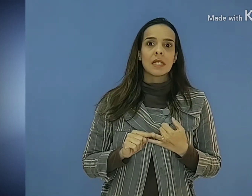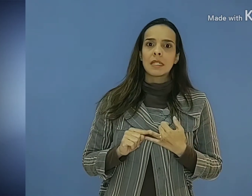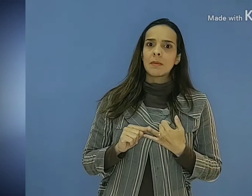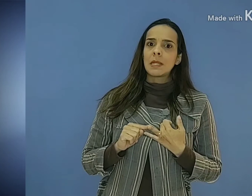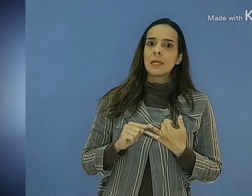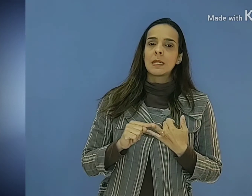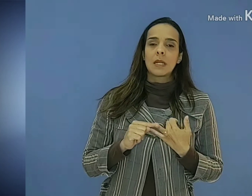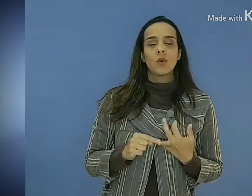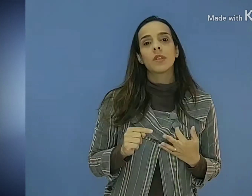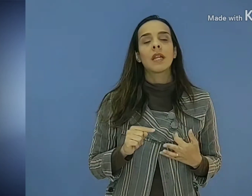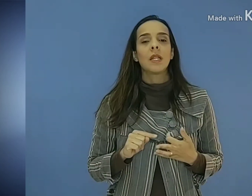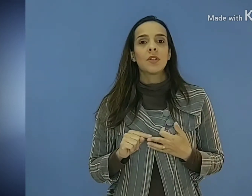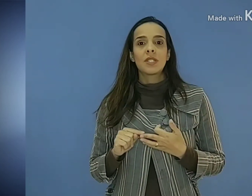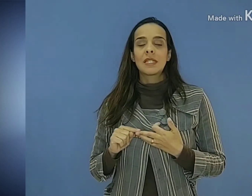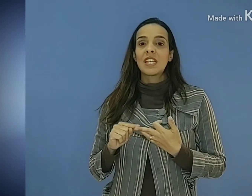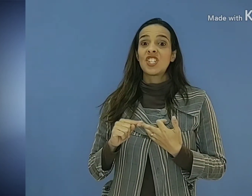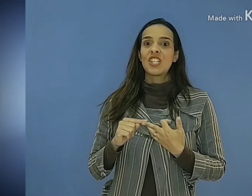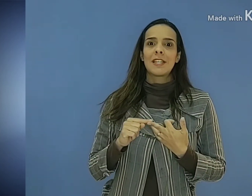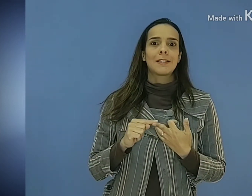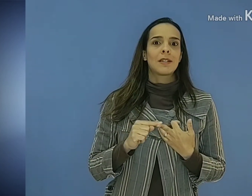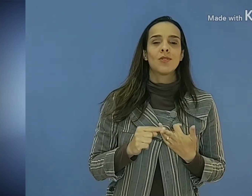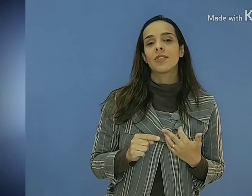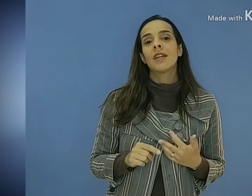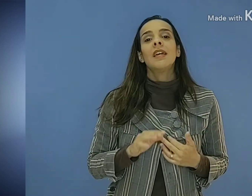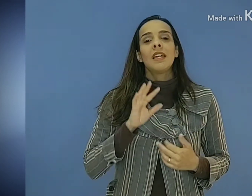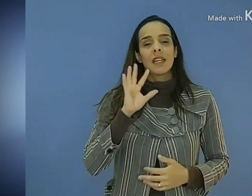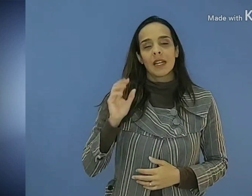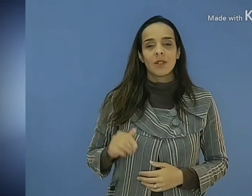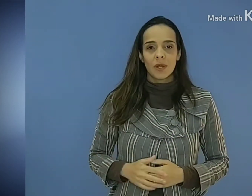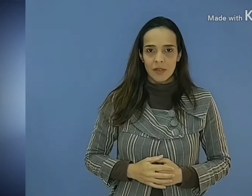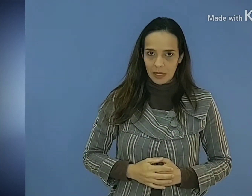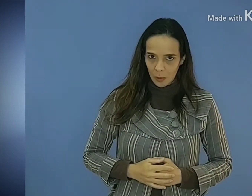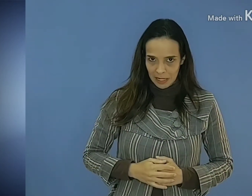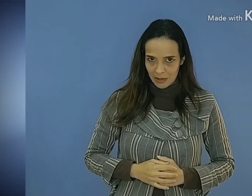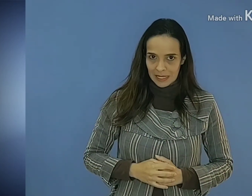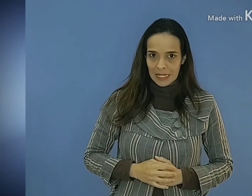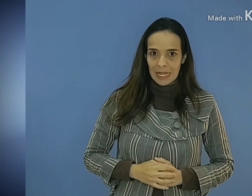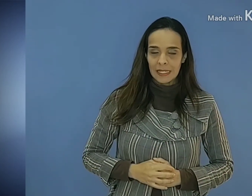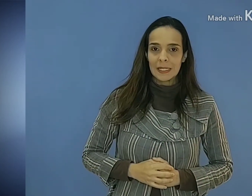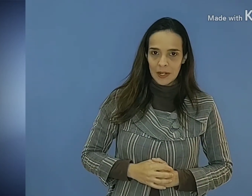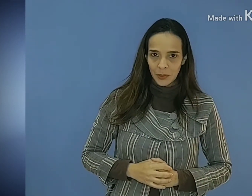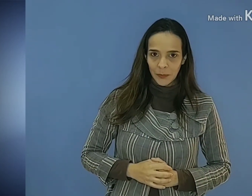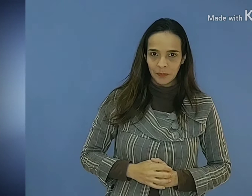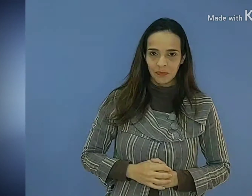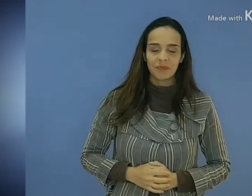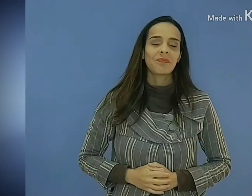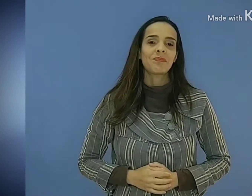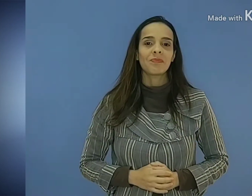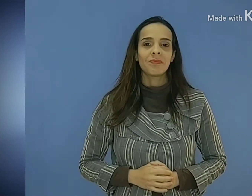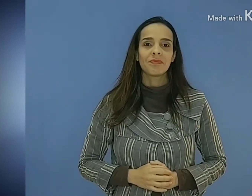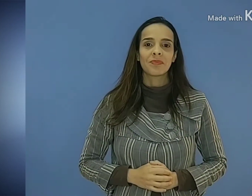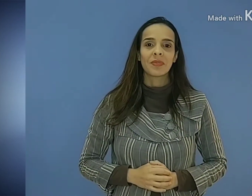língua de sinais americana é outra, a língua de sinais chinesa é outra, em cada lugar vai ter uma língua de sinais, certo?